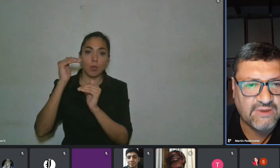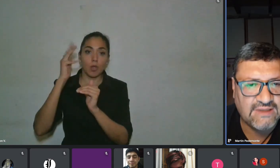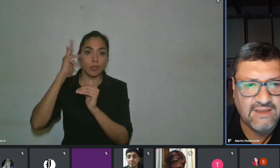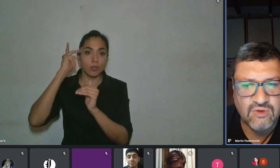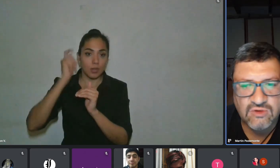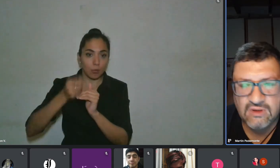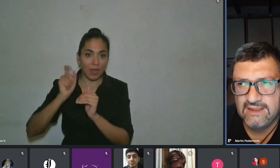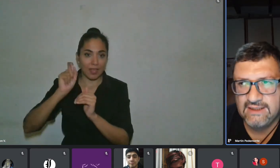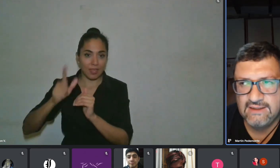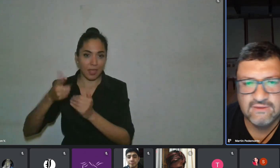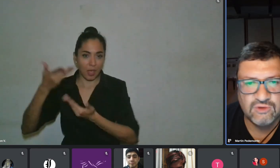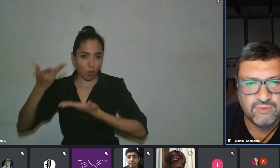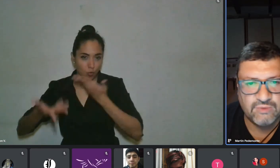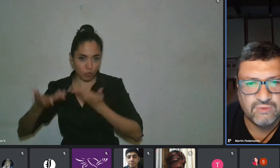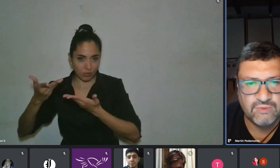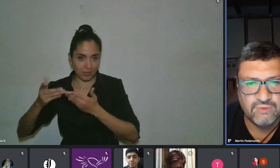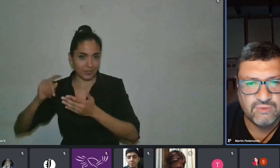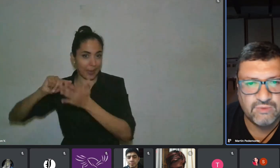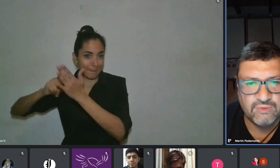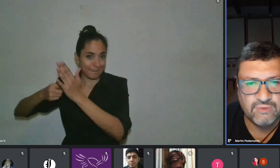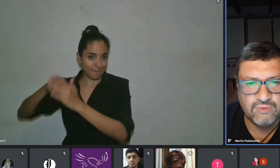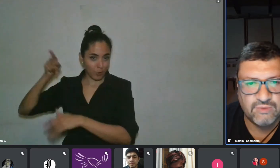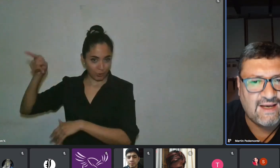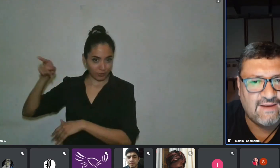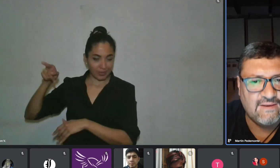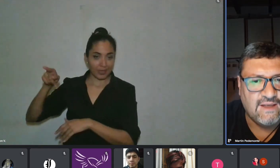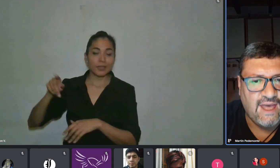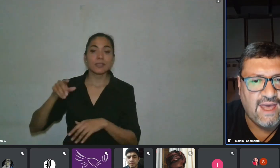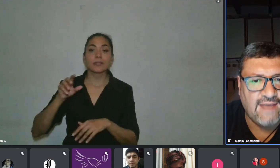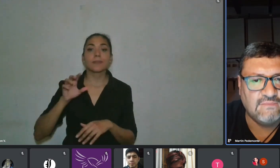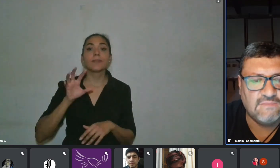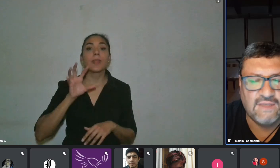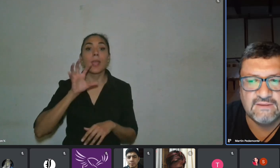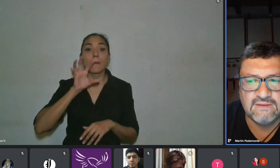y después tenemos superiores tribunales acá